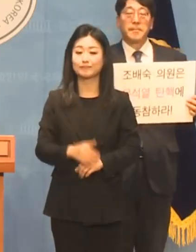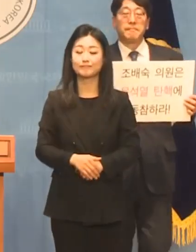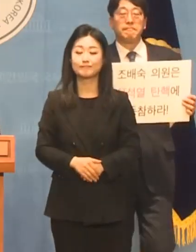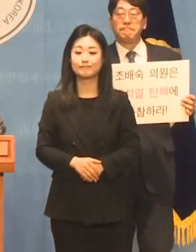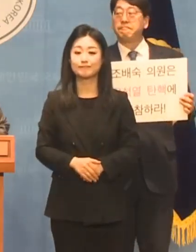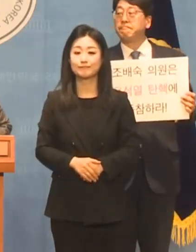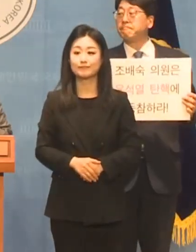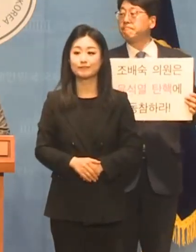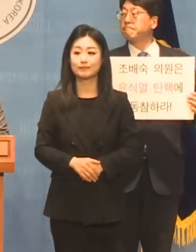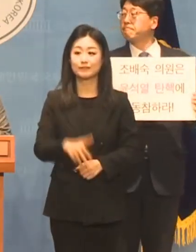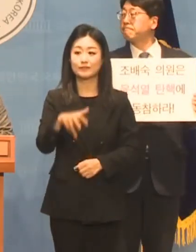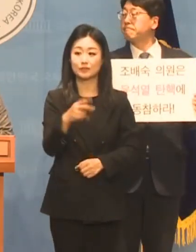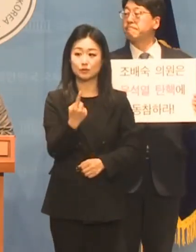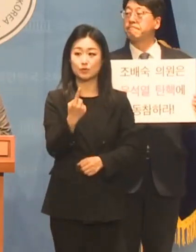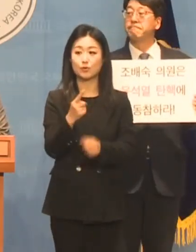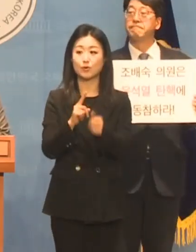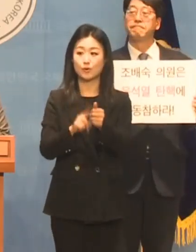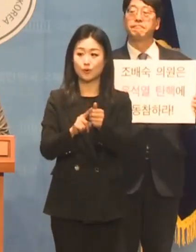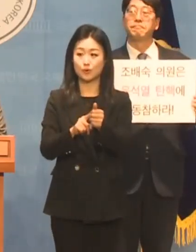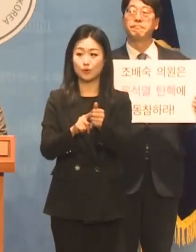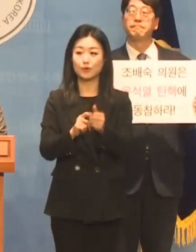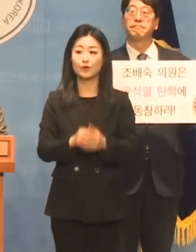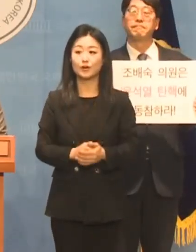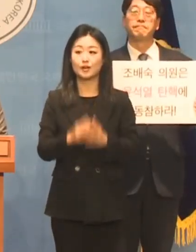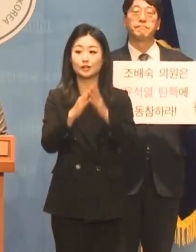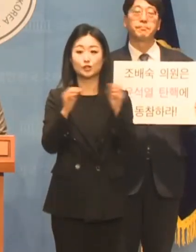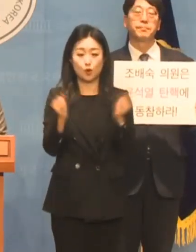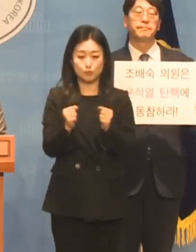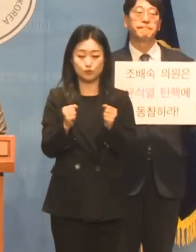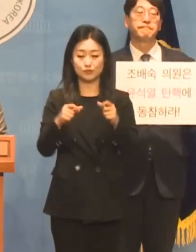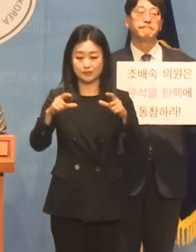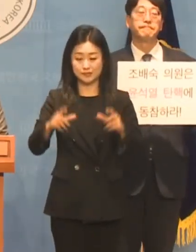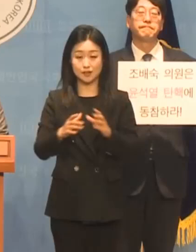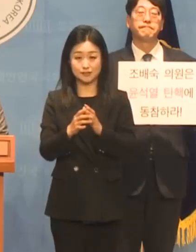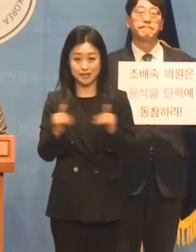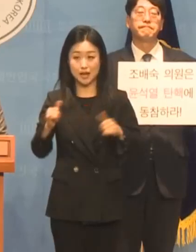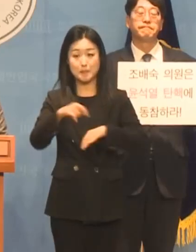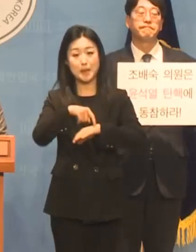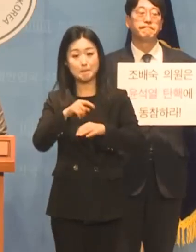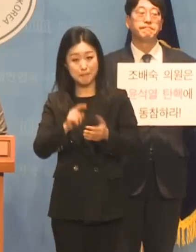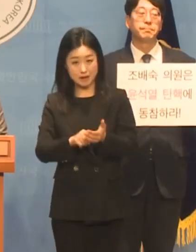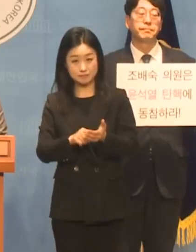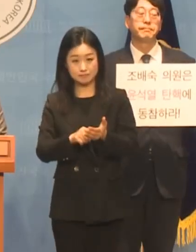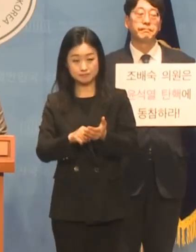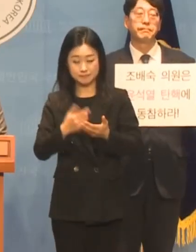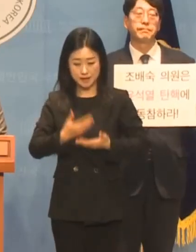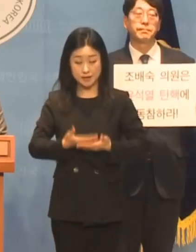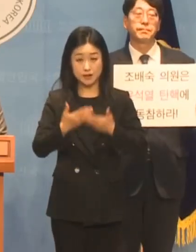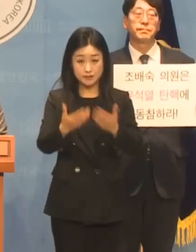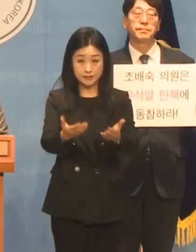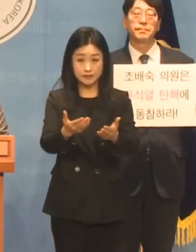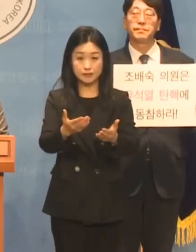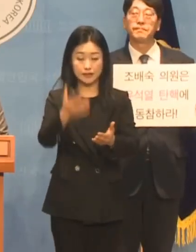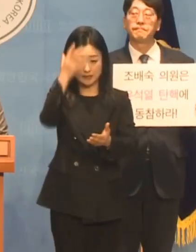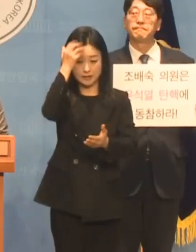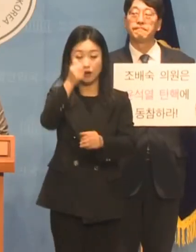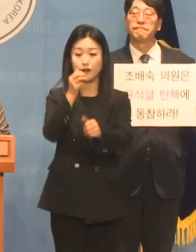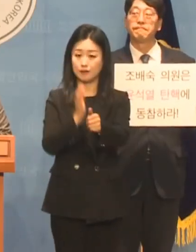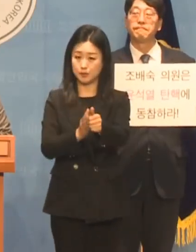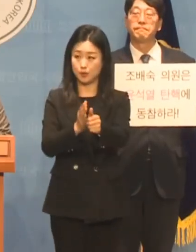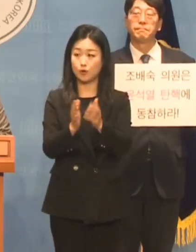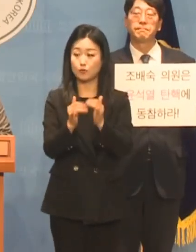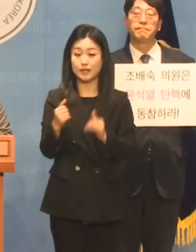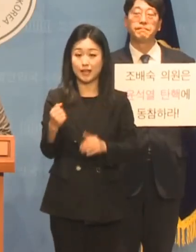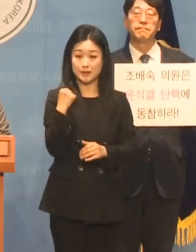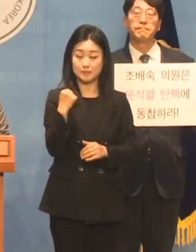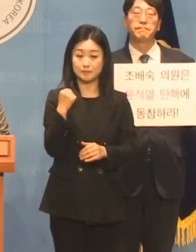네, 우리 조배숙 의원께서는 우리 전북도민들의 뜻과 목소리의 무게를 잘 새기시길 바랍니다.